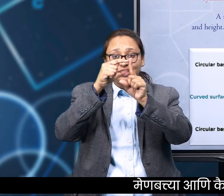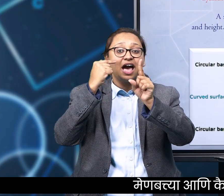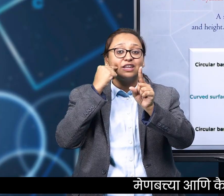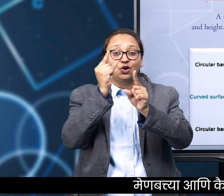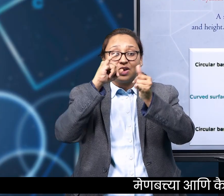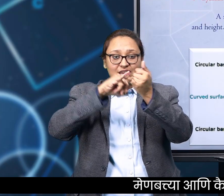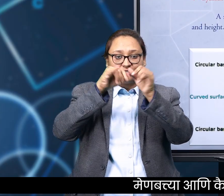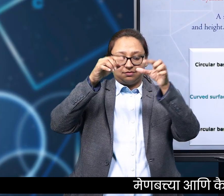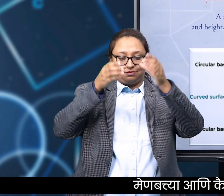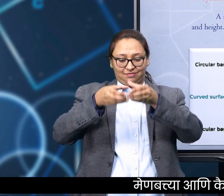उदाहरणे आहेत.